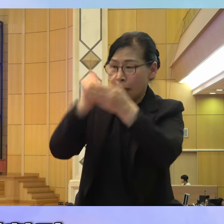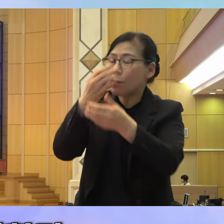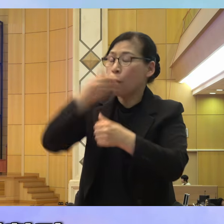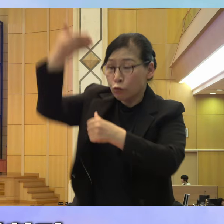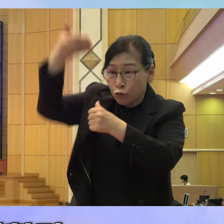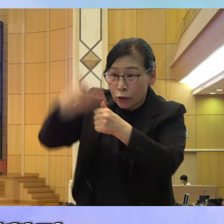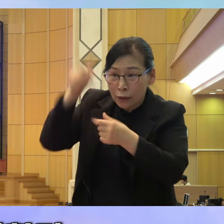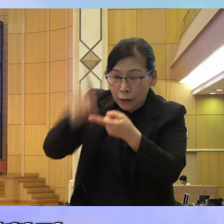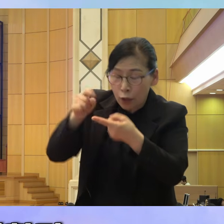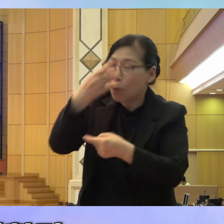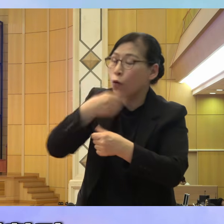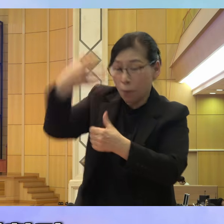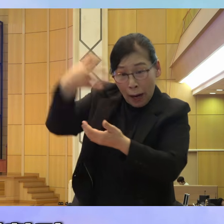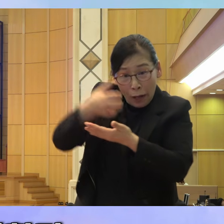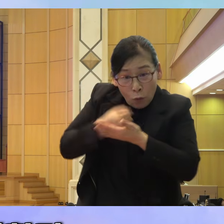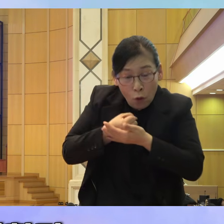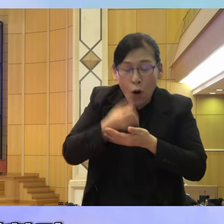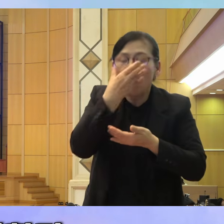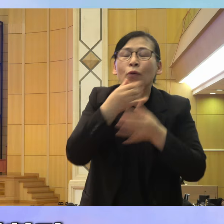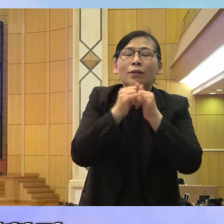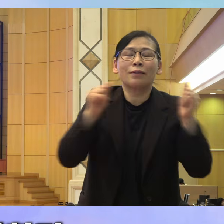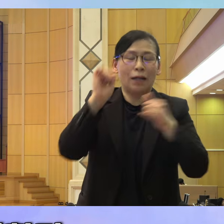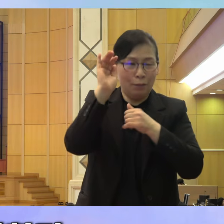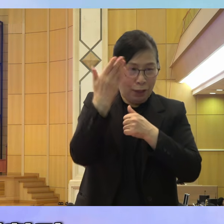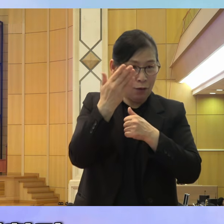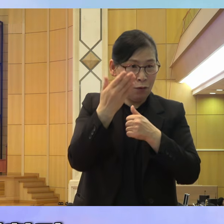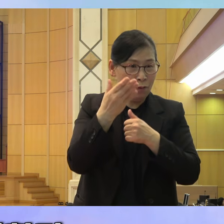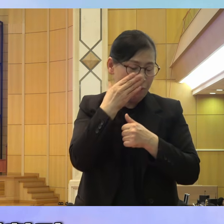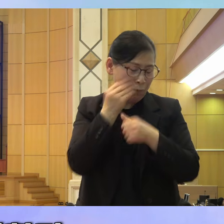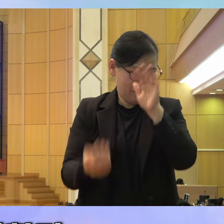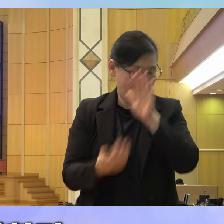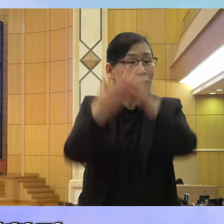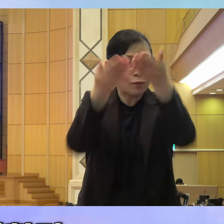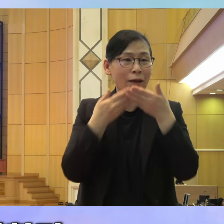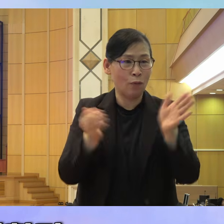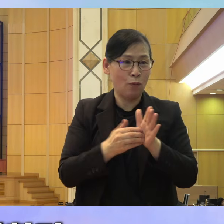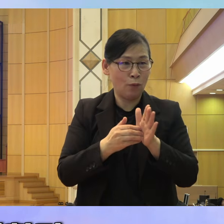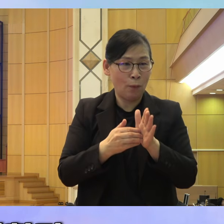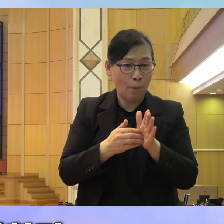주시는 거 복을 받아서 복 있는 사람으로. 할렐루야.